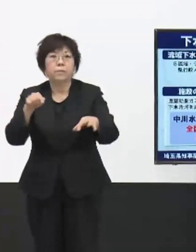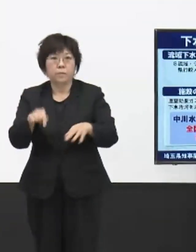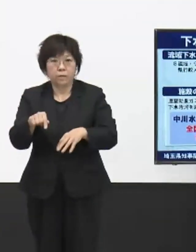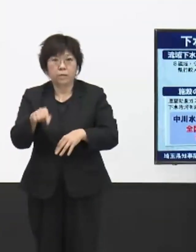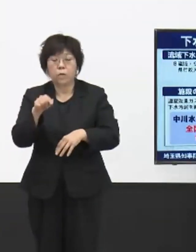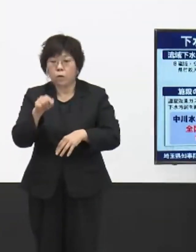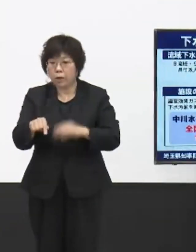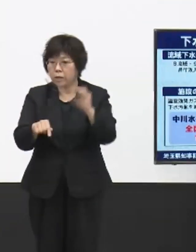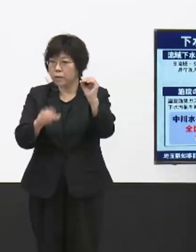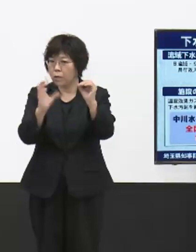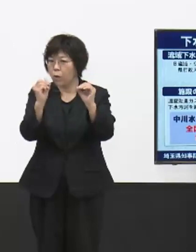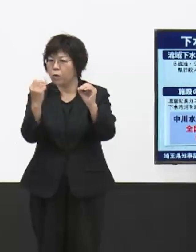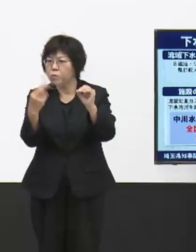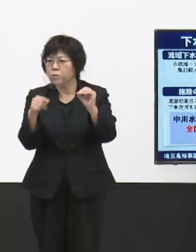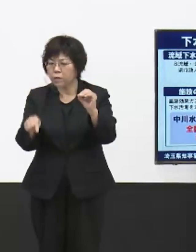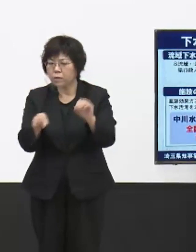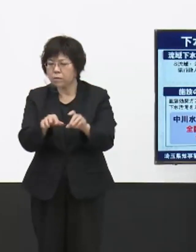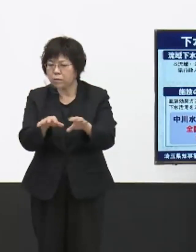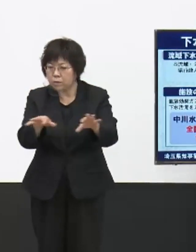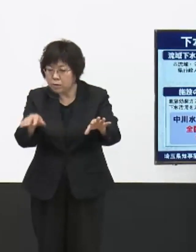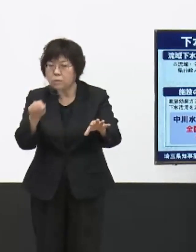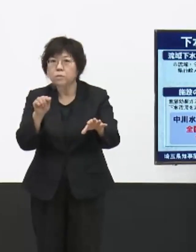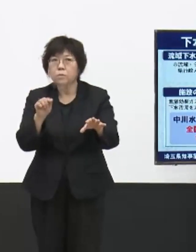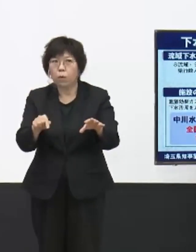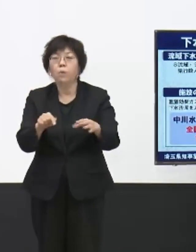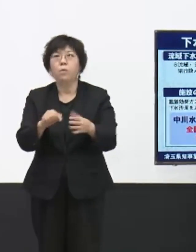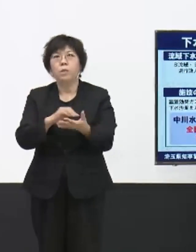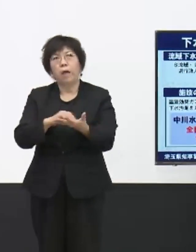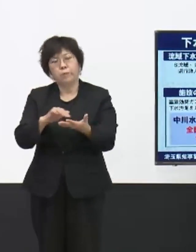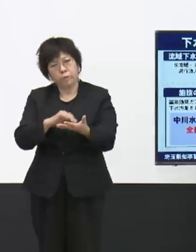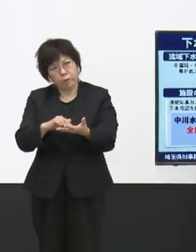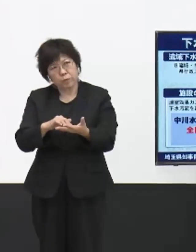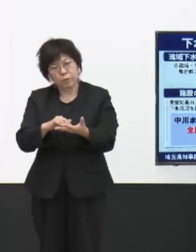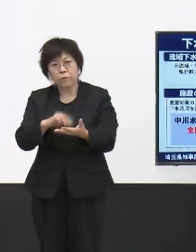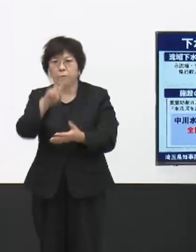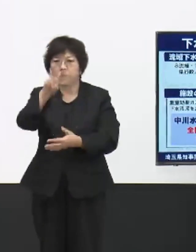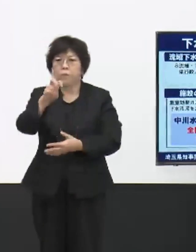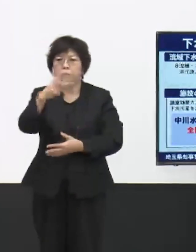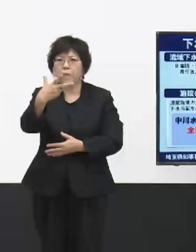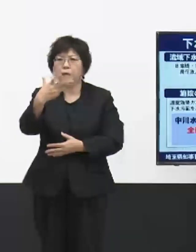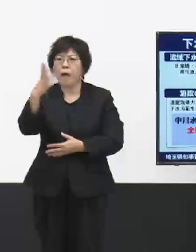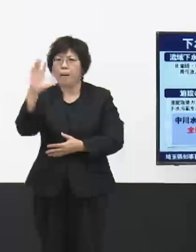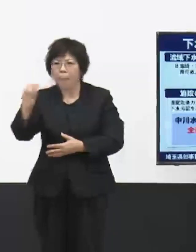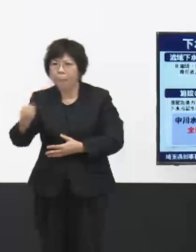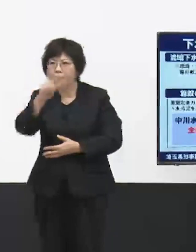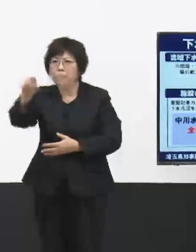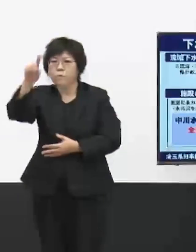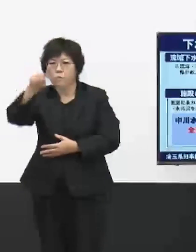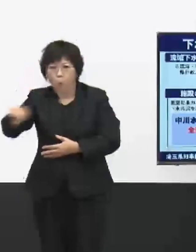は約二酸化炭素換算ですけれども約27万トン